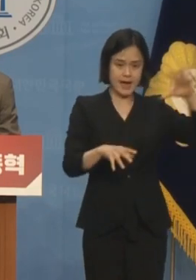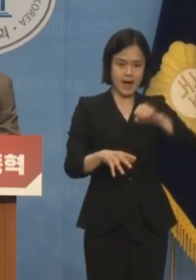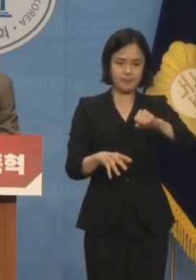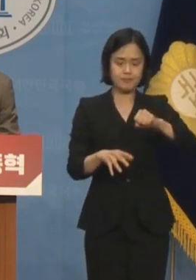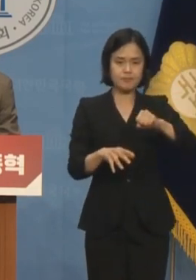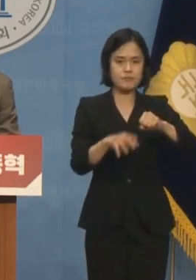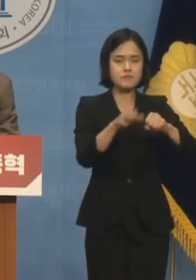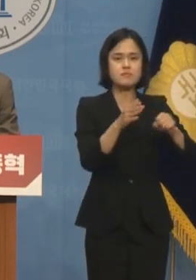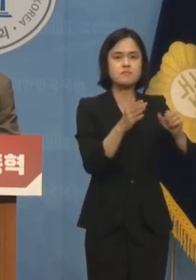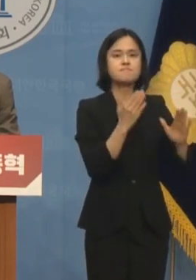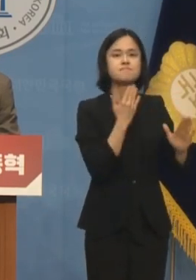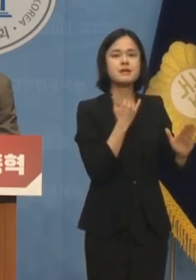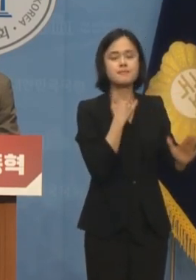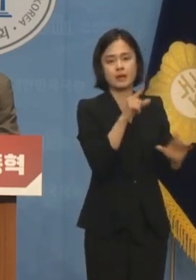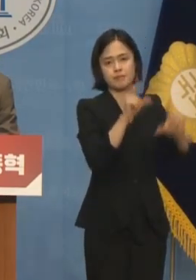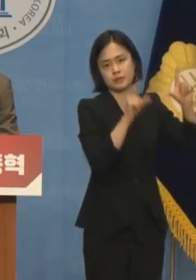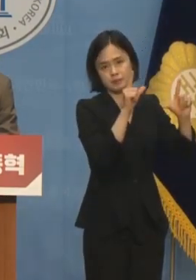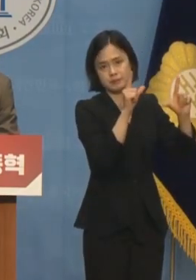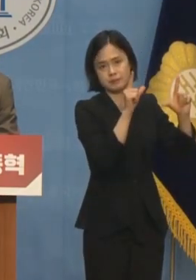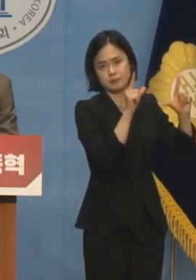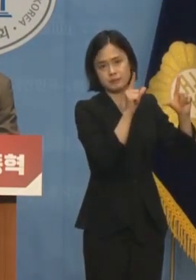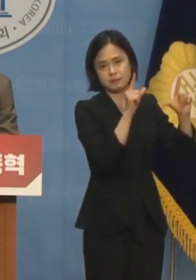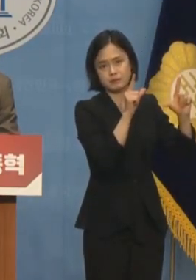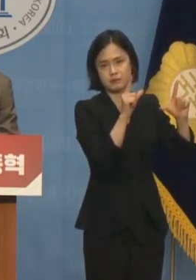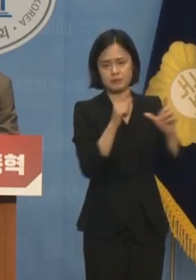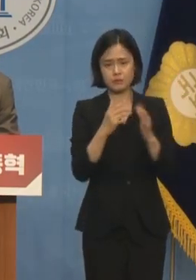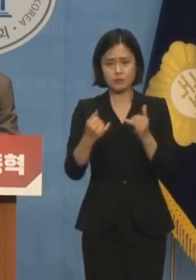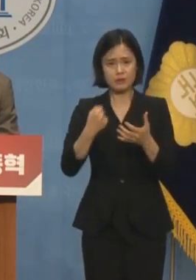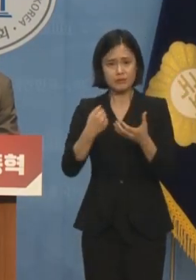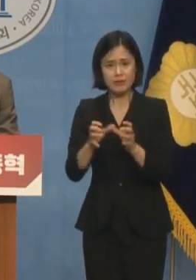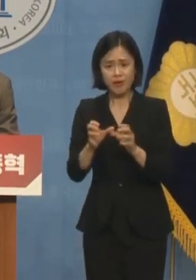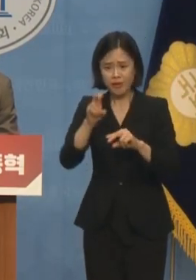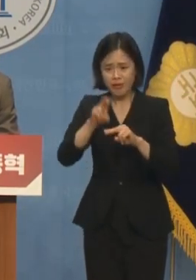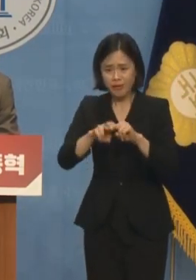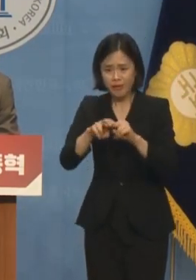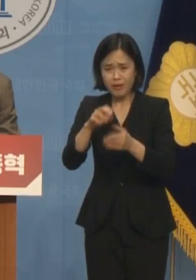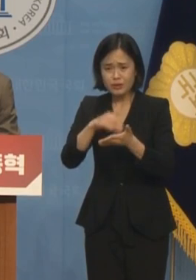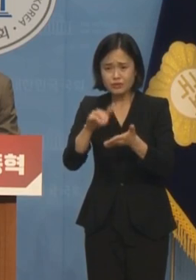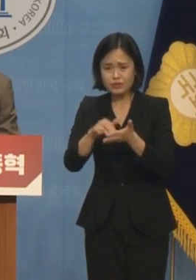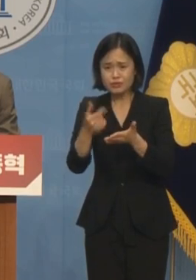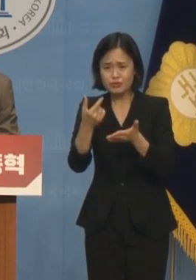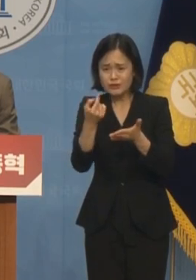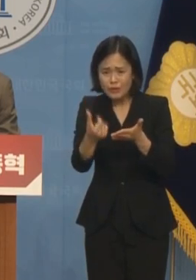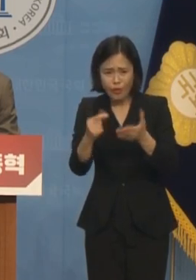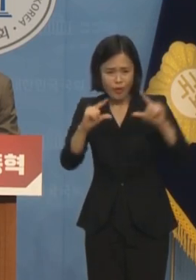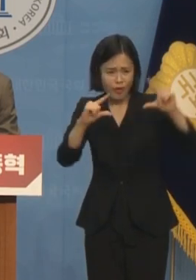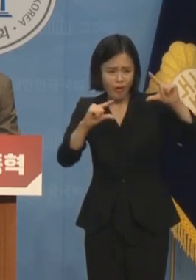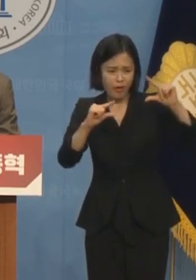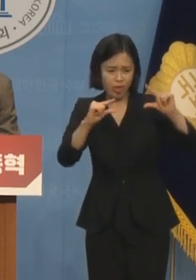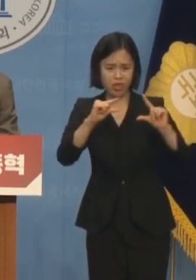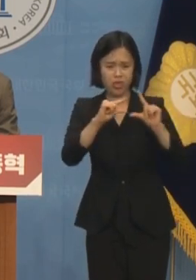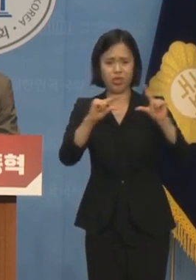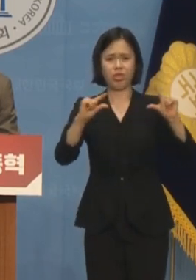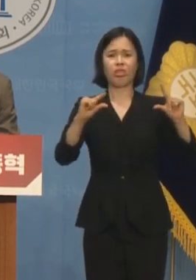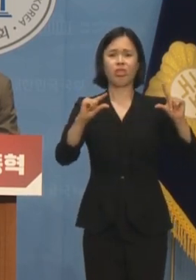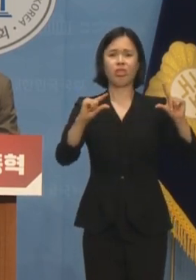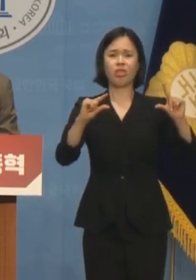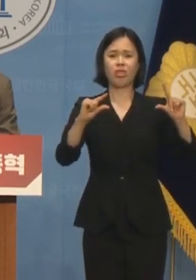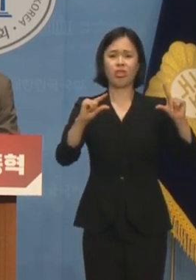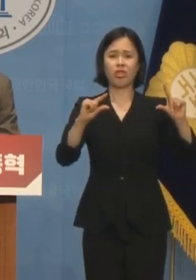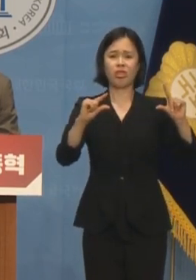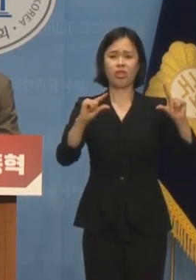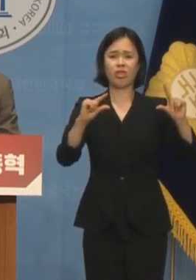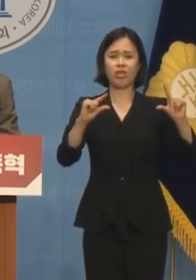국민의힘이 의석수에서 절대적으로 밀리고 이곳저곳에서 속수무책으로 당하고 있지만 국민은